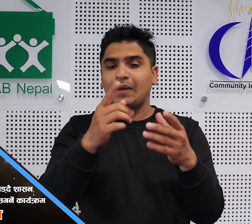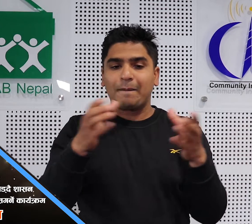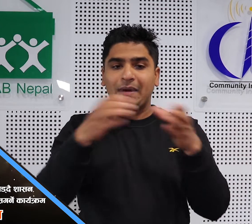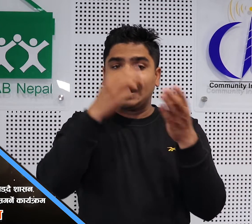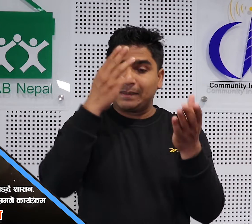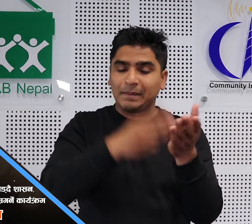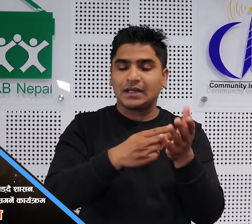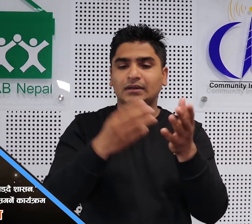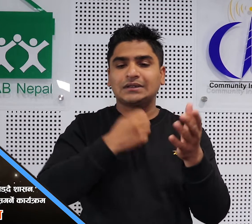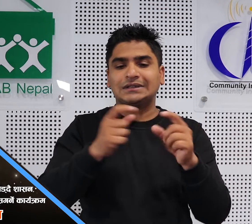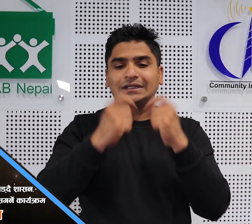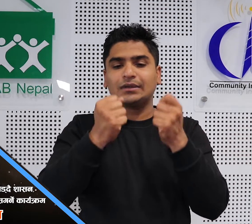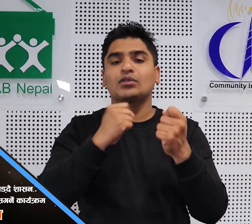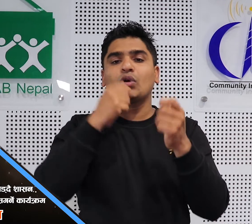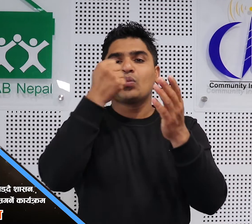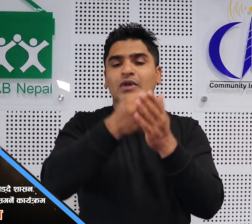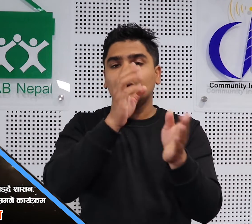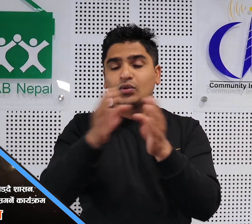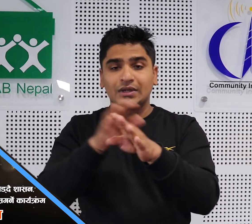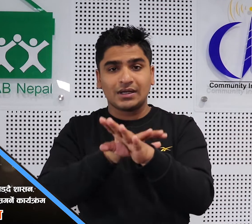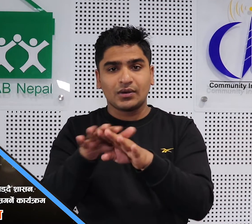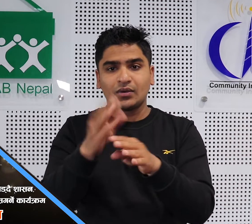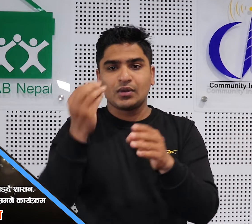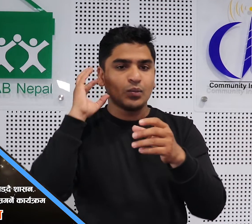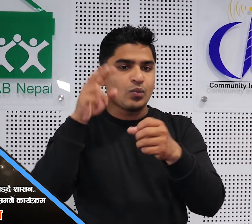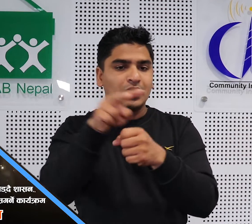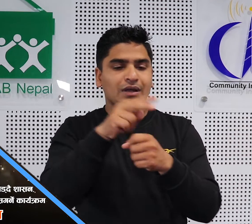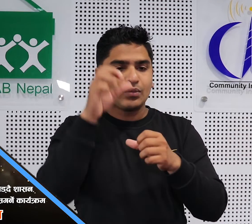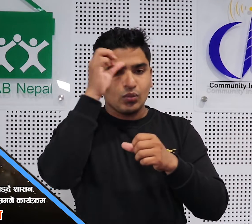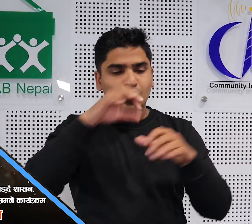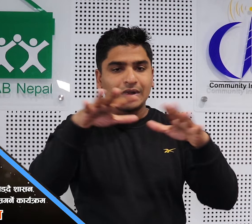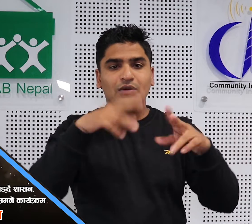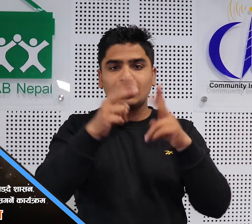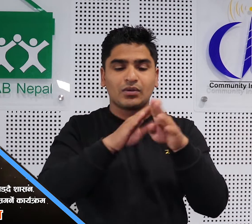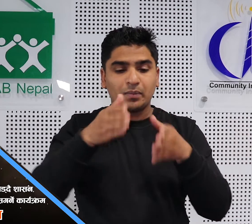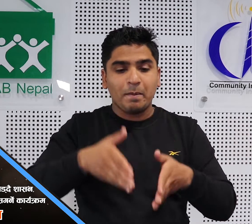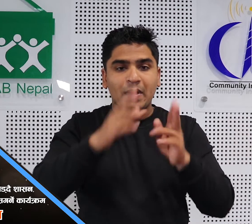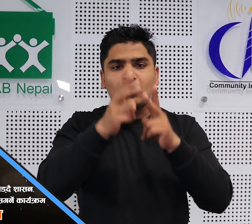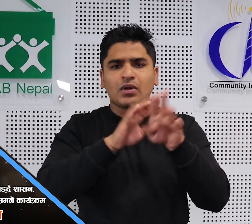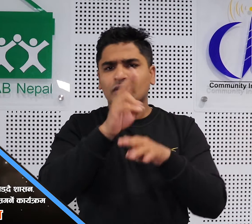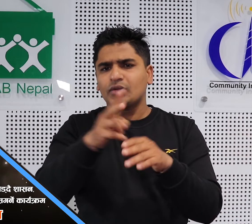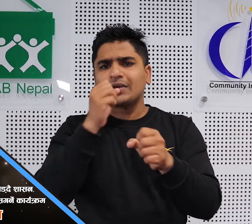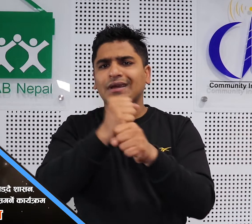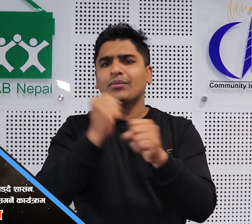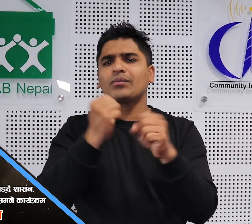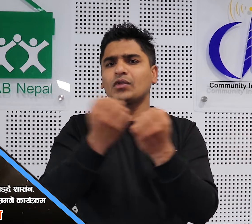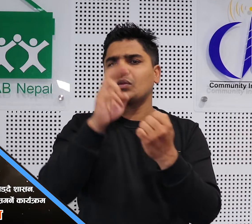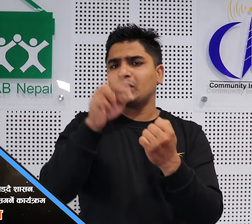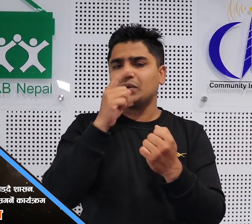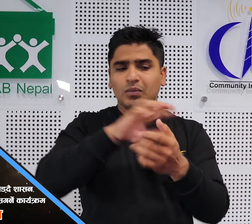नभ्याउने त्यस्ता योजनाहरू, अनि अलिकति पर्यटकीय पूर्वाधारका कुराहरू, सडकका कुराहरू, त्यस्तो काम गर्नुपर्ने, र प्रदेशले गर्न